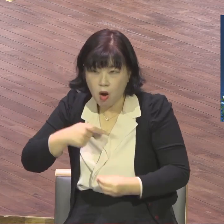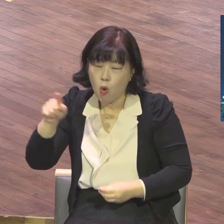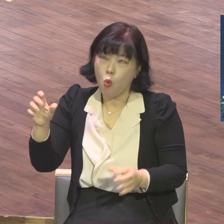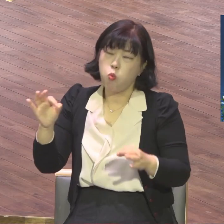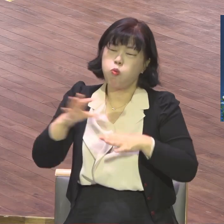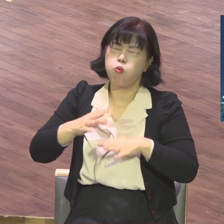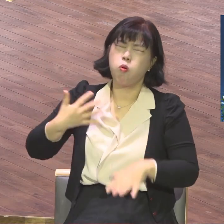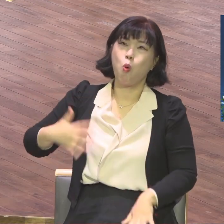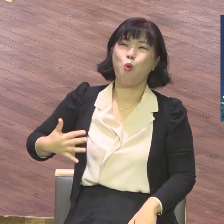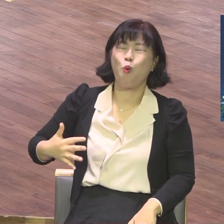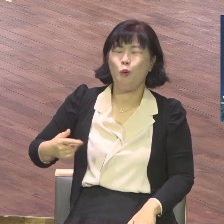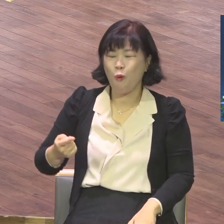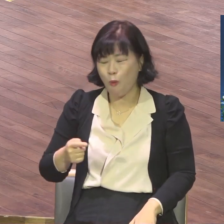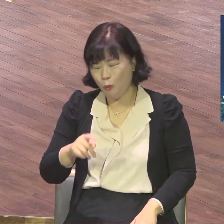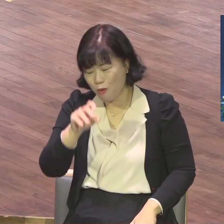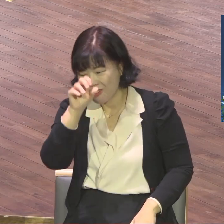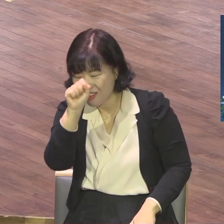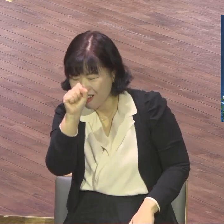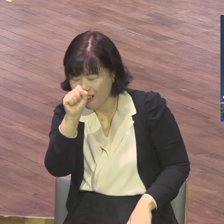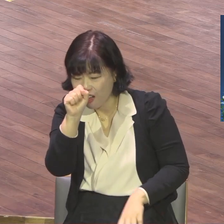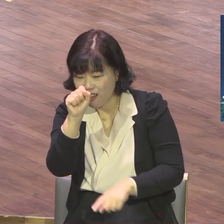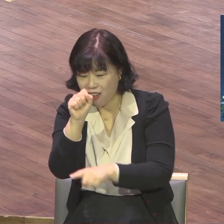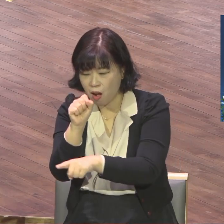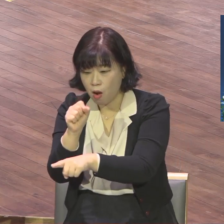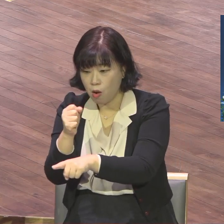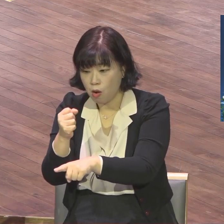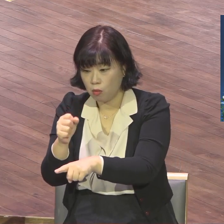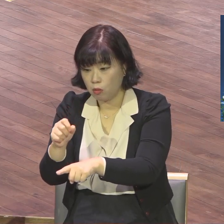어떻게 유대인들은 내 동족들이 복음을 안 받나?